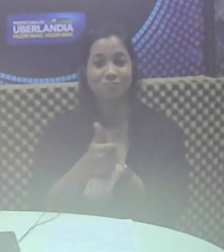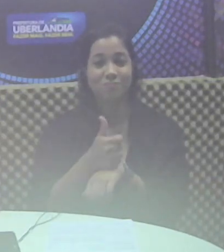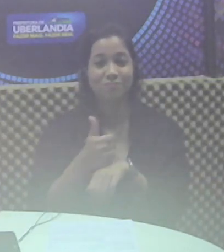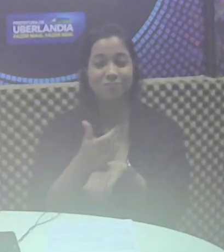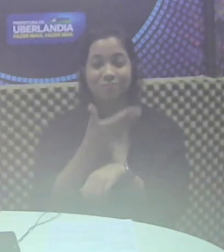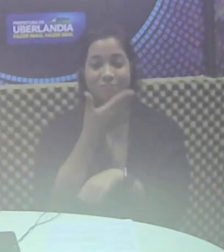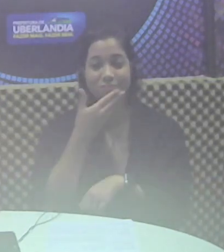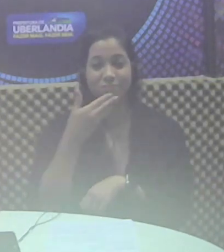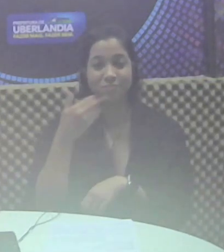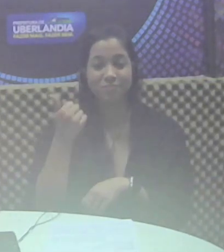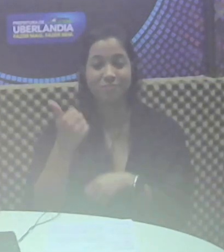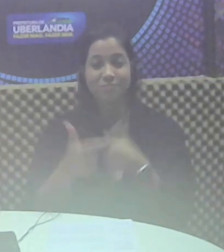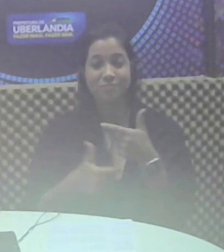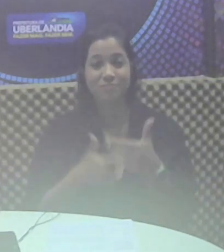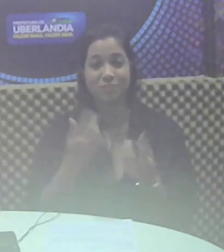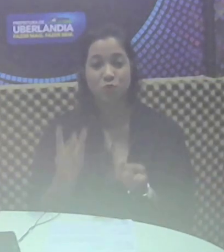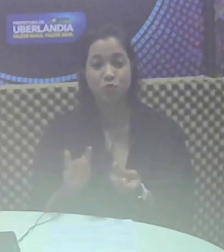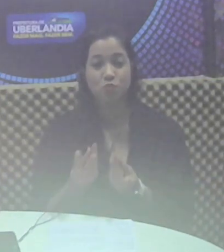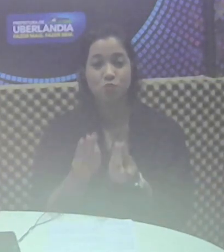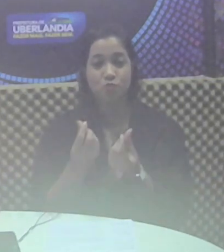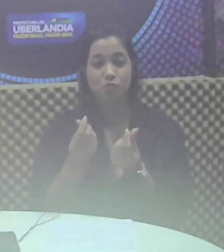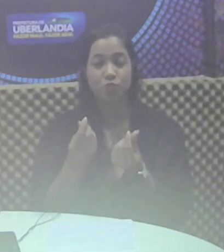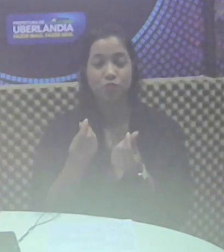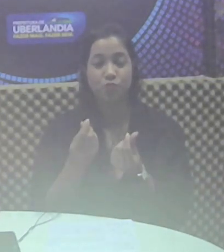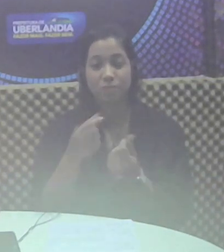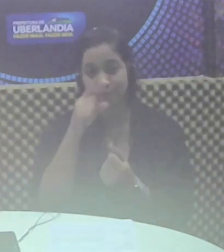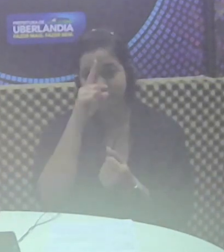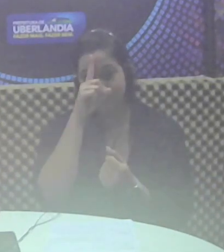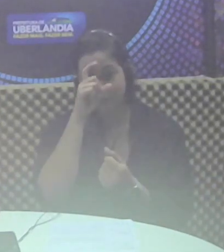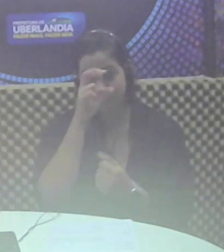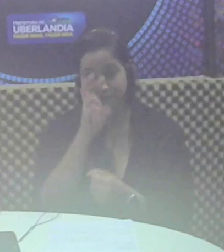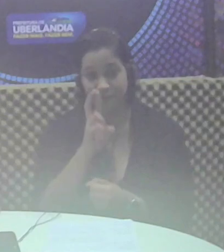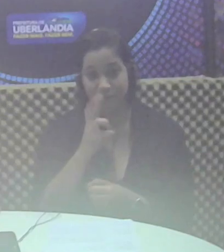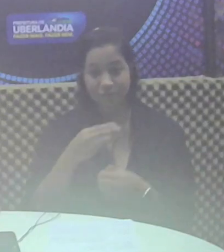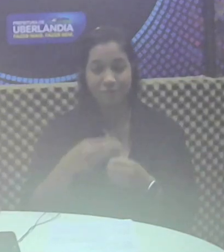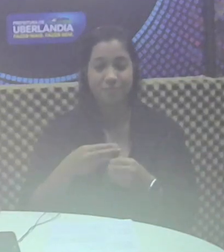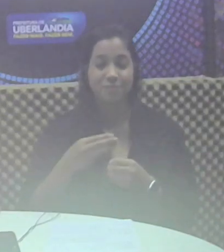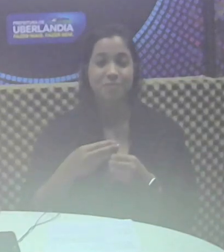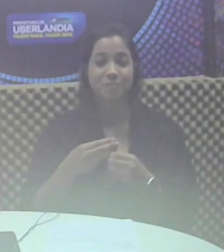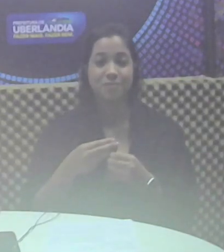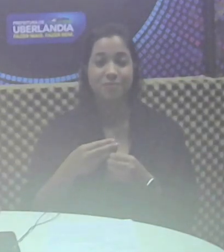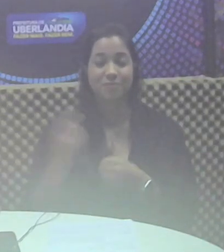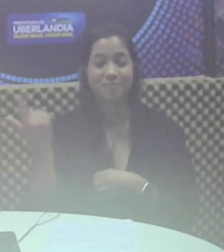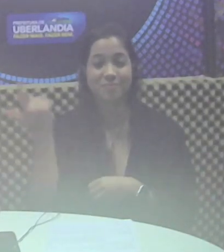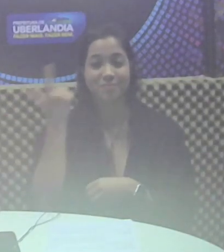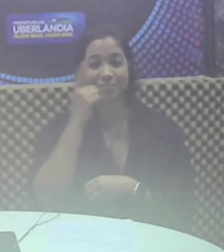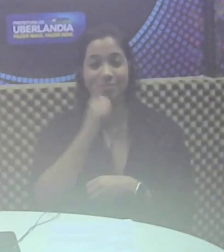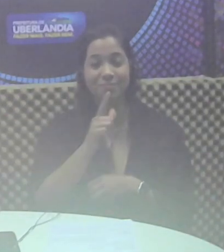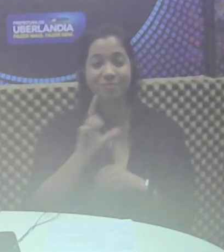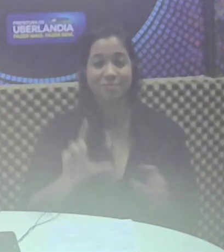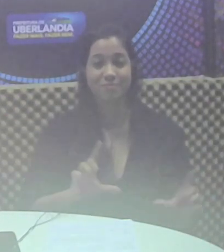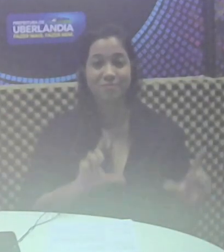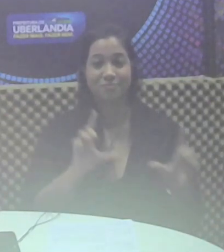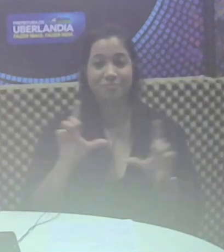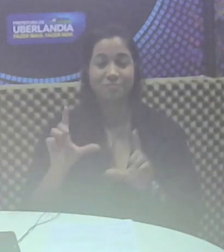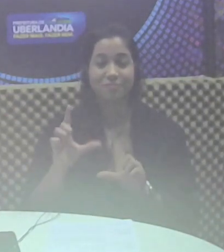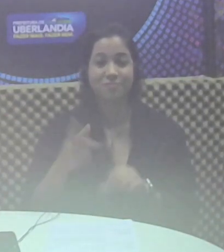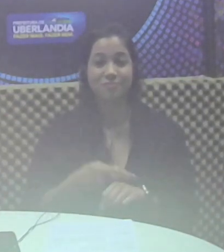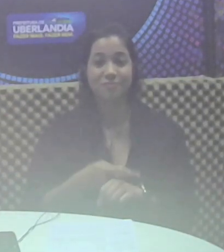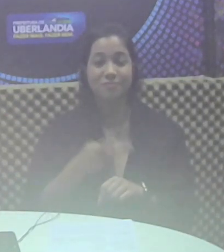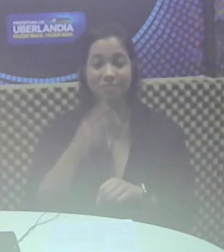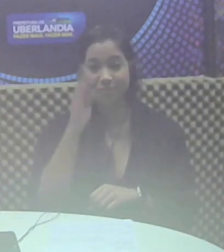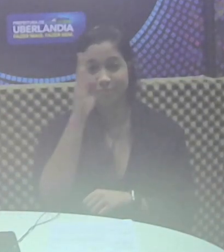melhores serviços de qualidade. O Hospital e Maternidade Municipal foi contemplado com a certificação do Prêmio Quality